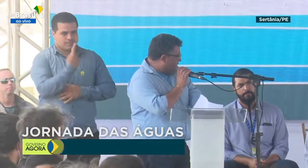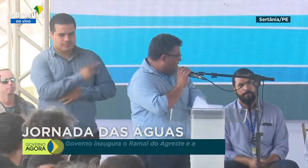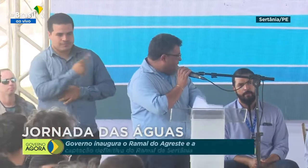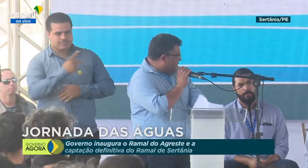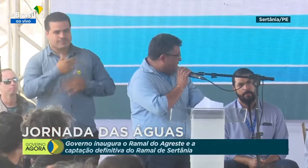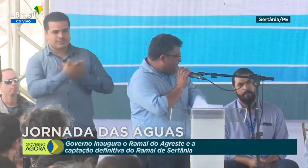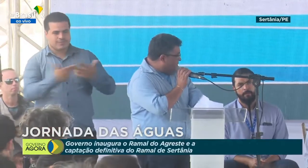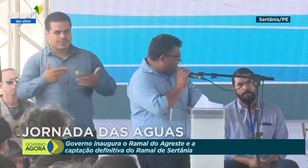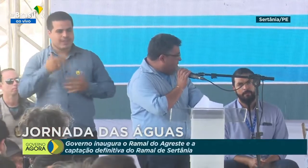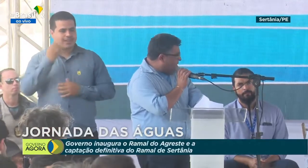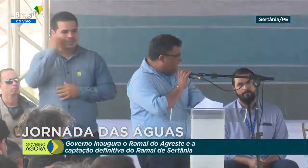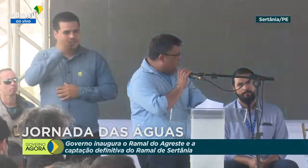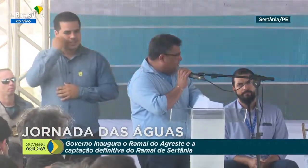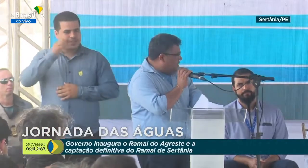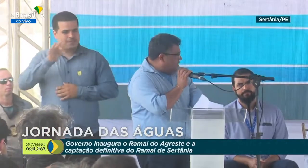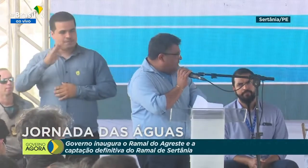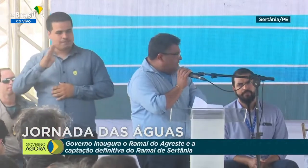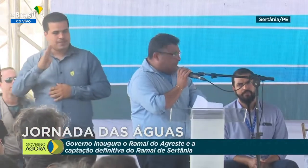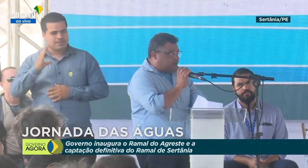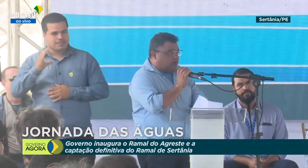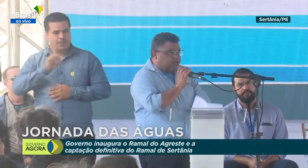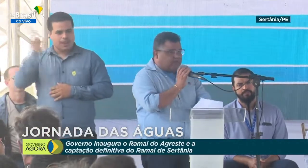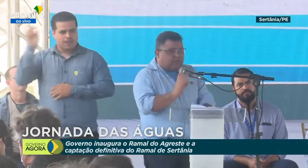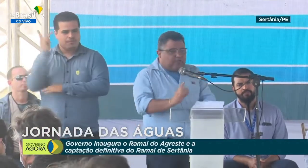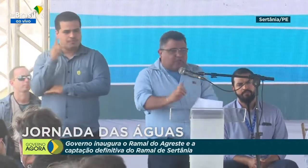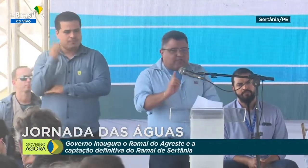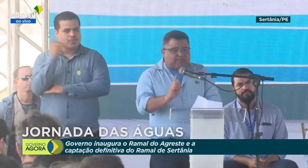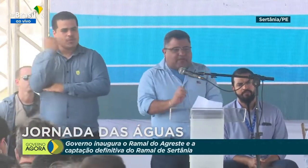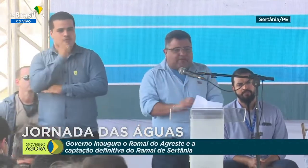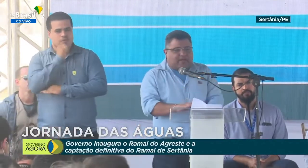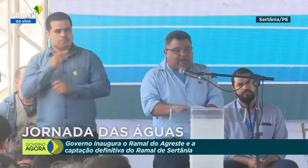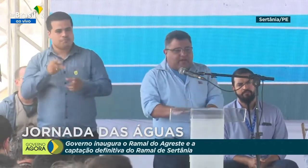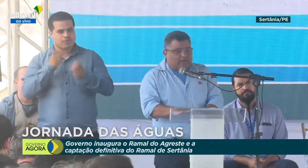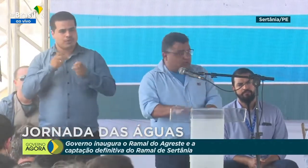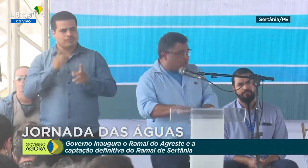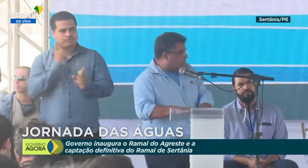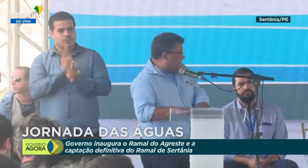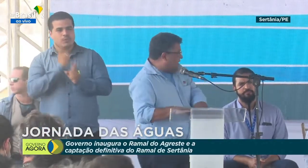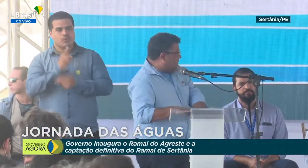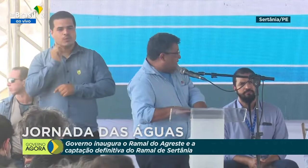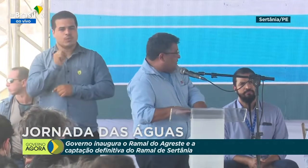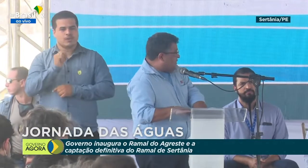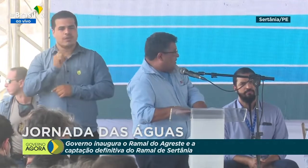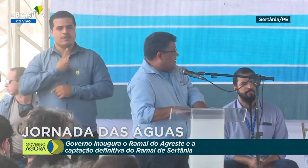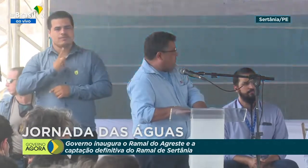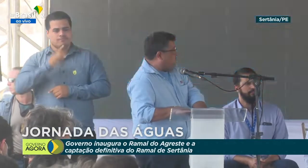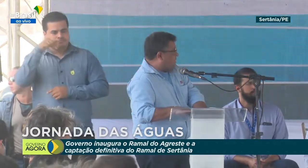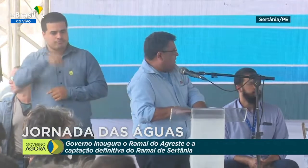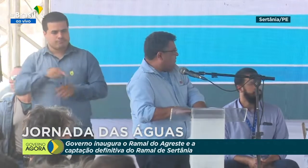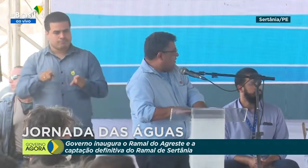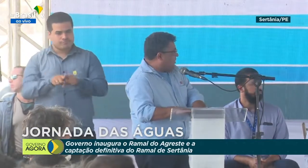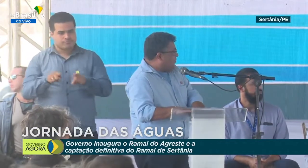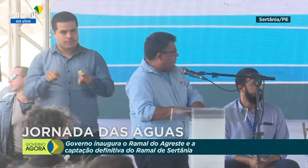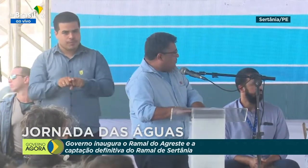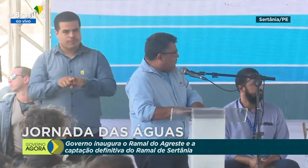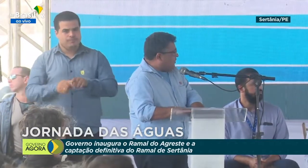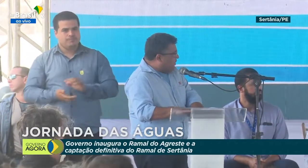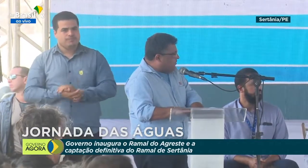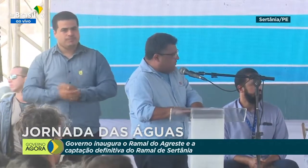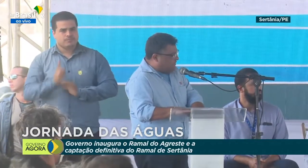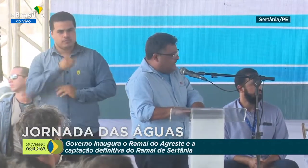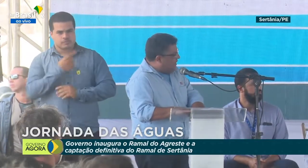Bezerra, estivemos em Petrolina. E lá em Petrolina pudemos observar, doutor Marcelo, que aqui está da Codevasf,